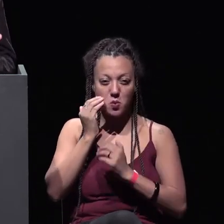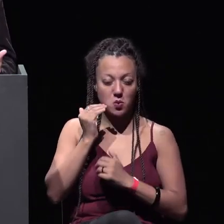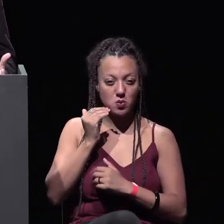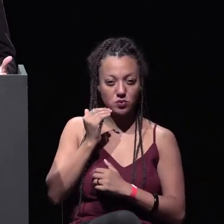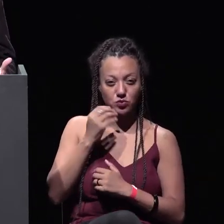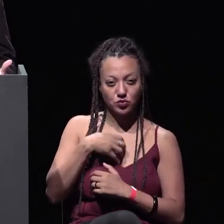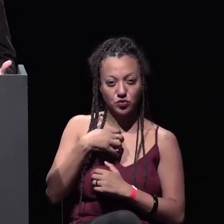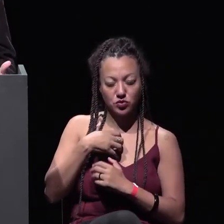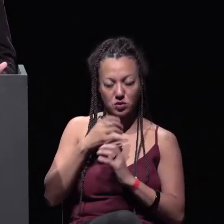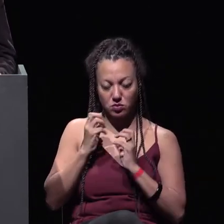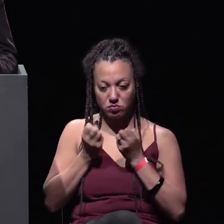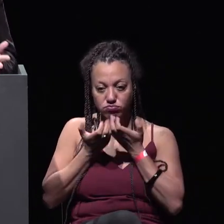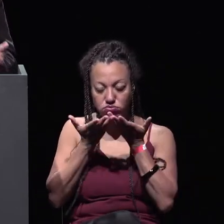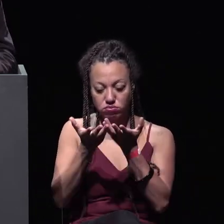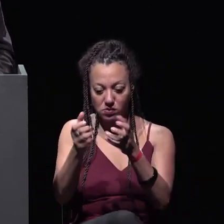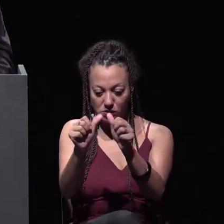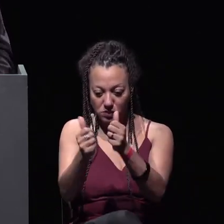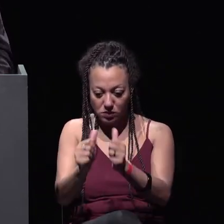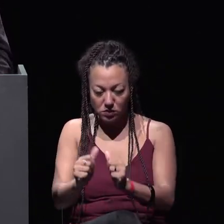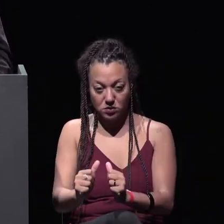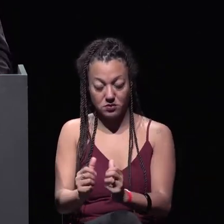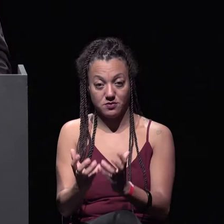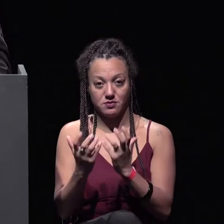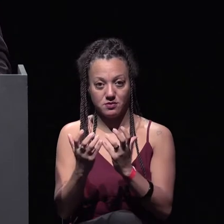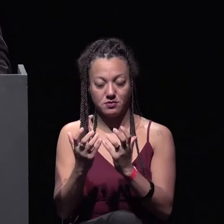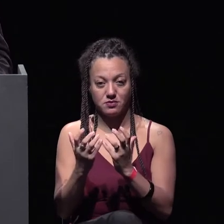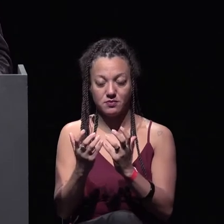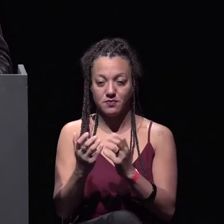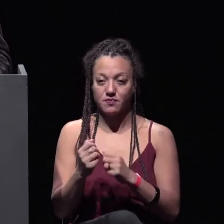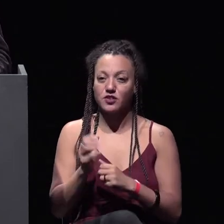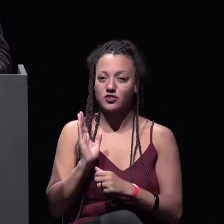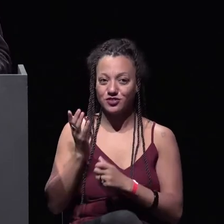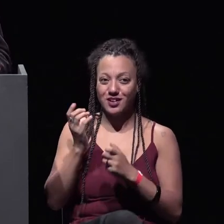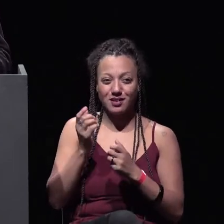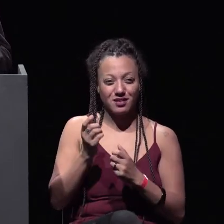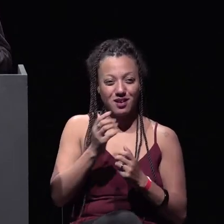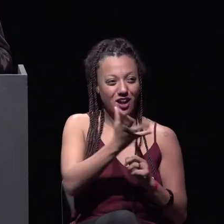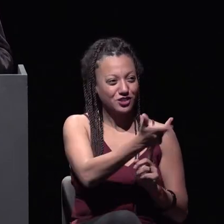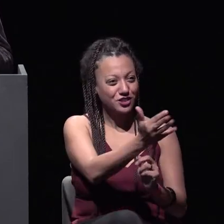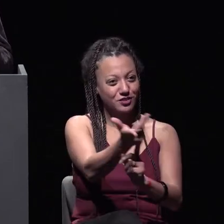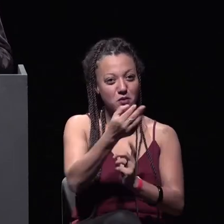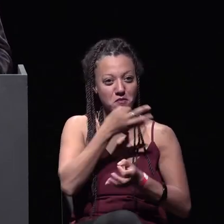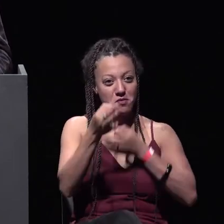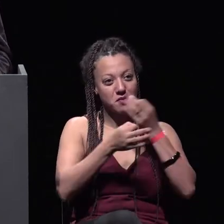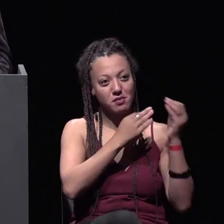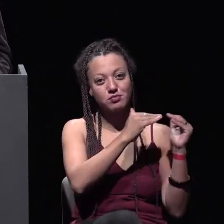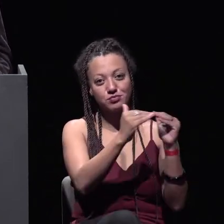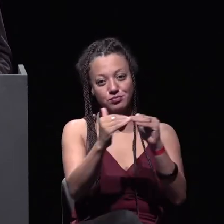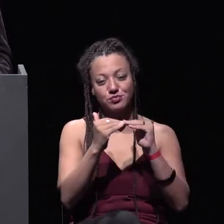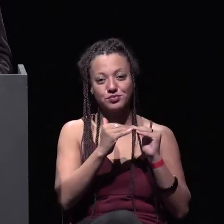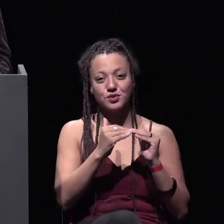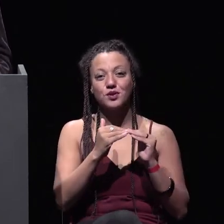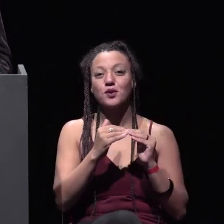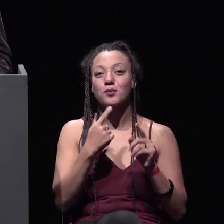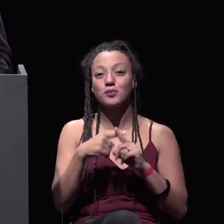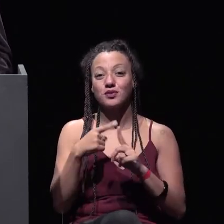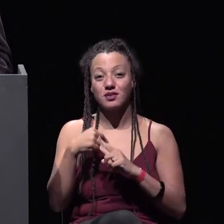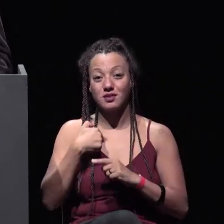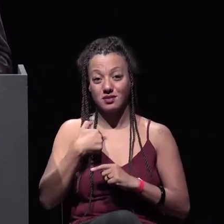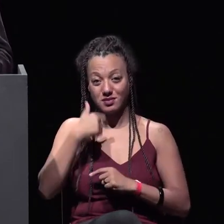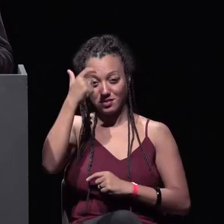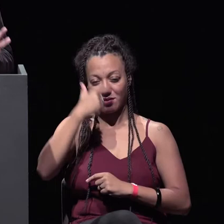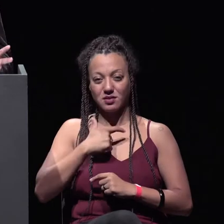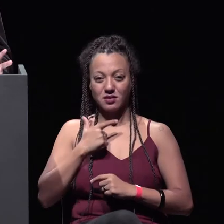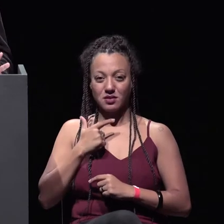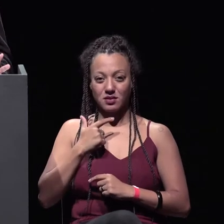visão mais expressionista até como já foi escrito muitas vezes é o resultado também um pouco da decadência física dele né o